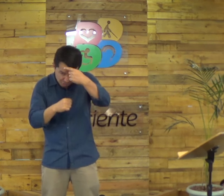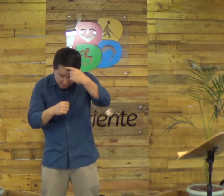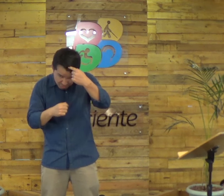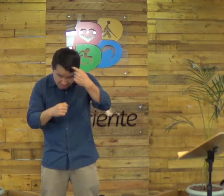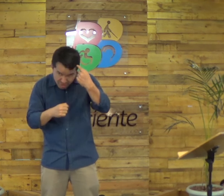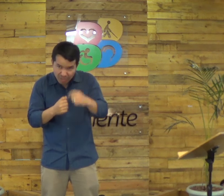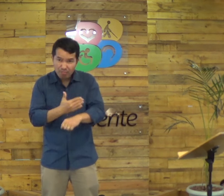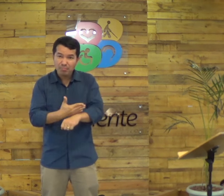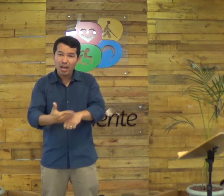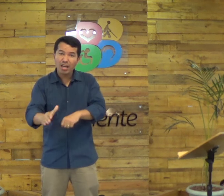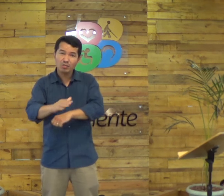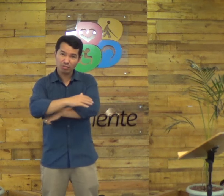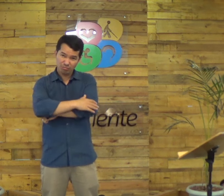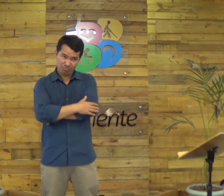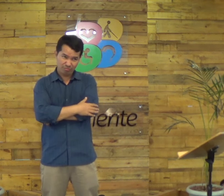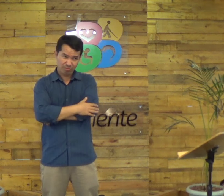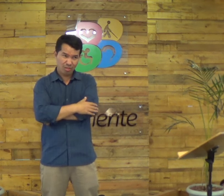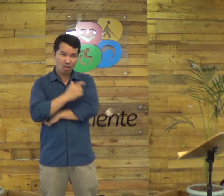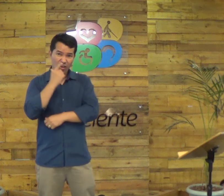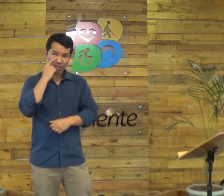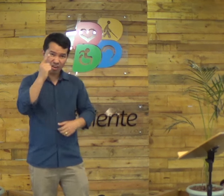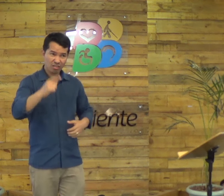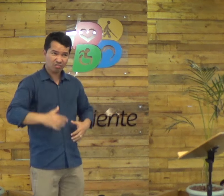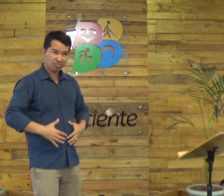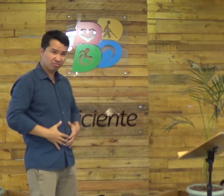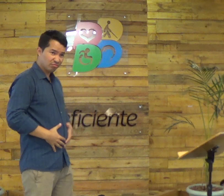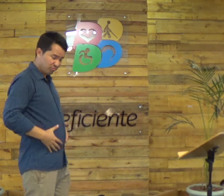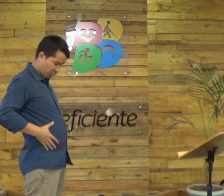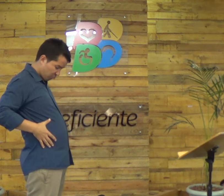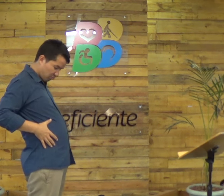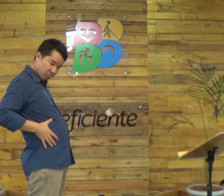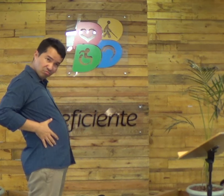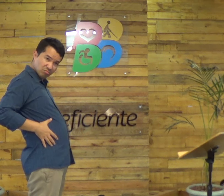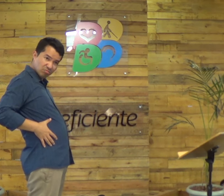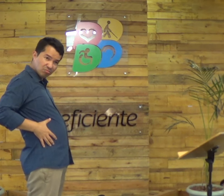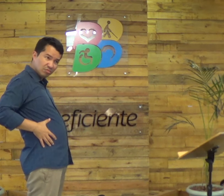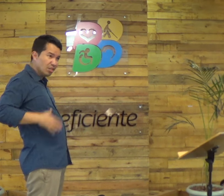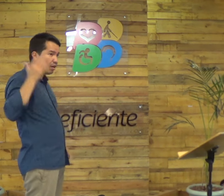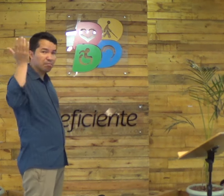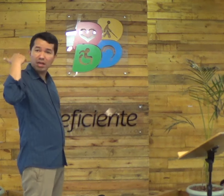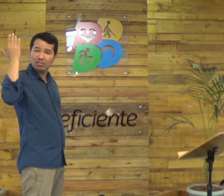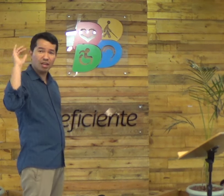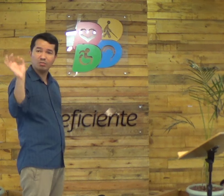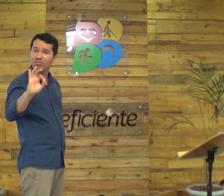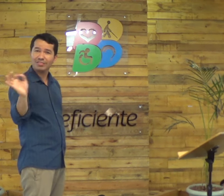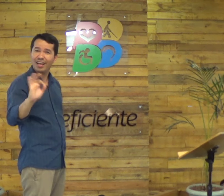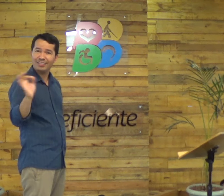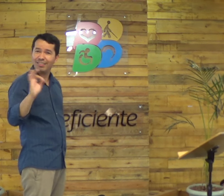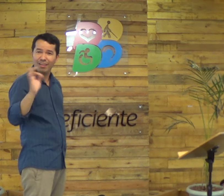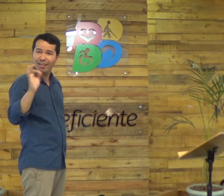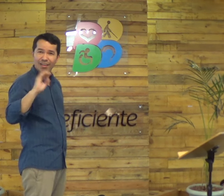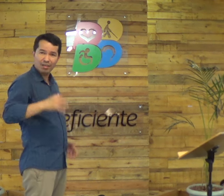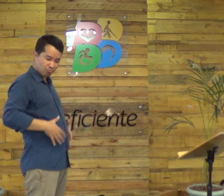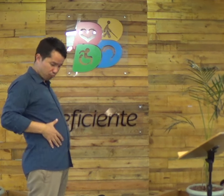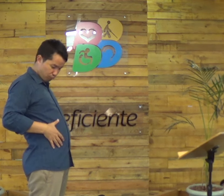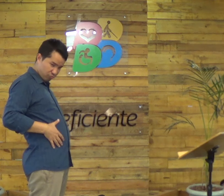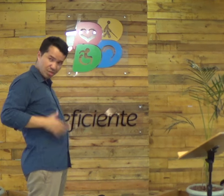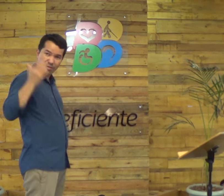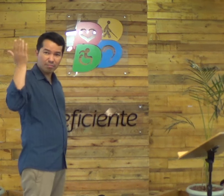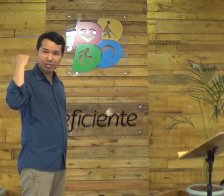e como eu estou velha, eu tenho uns cabelinhos brancos aqui, ó, a barriga também, no passado, eu não tinha nada disso, era